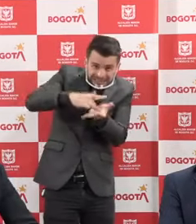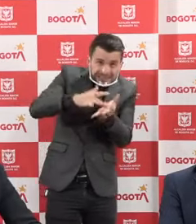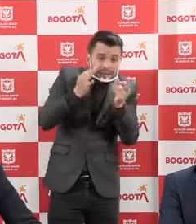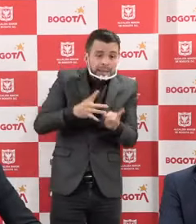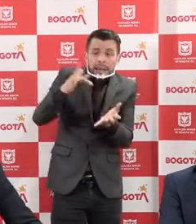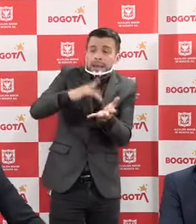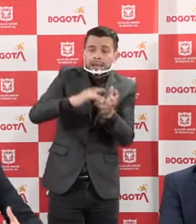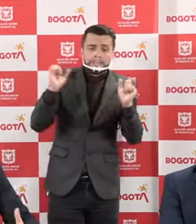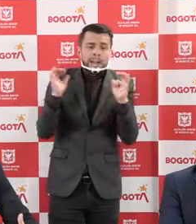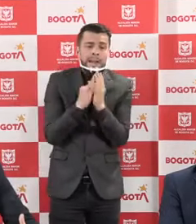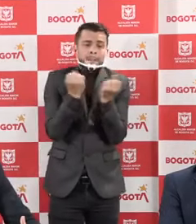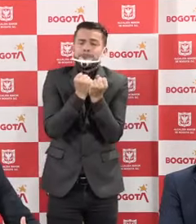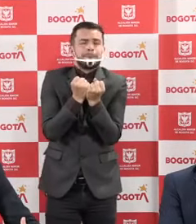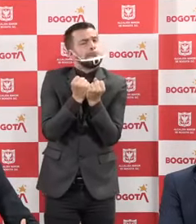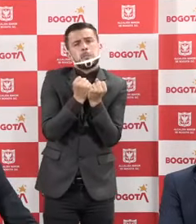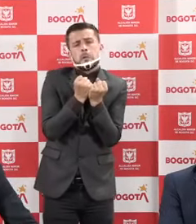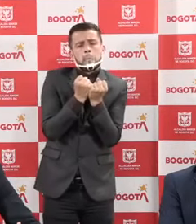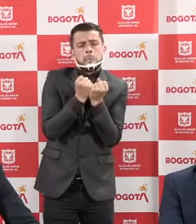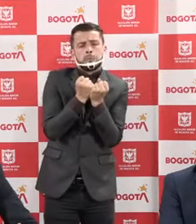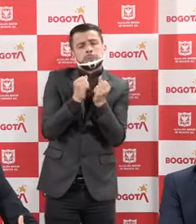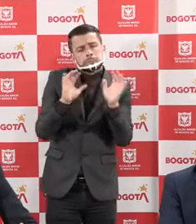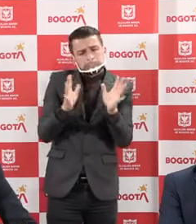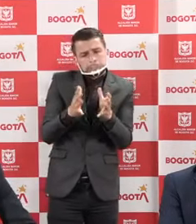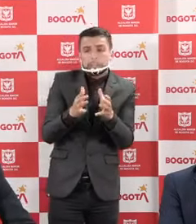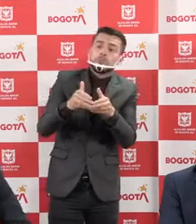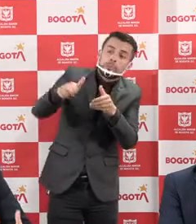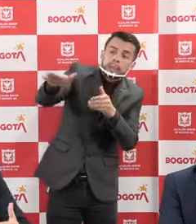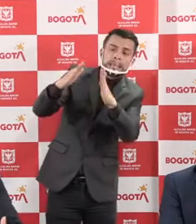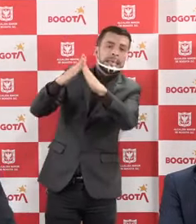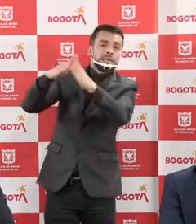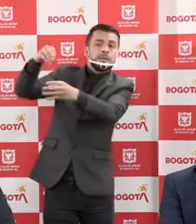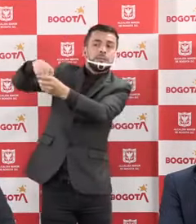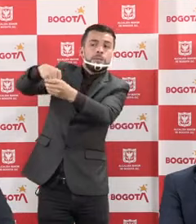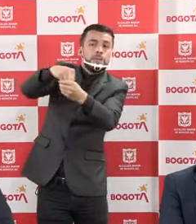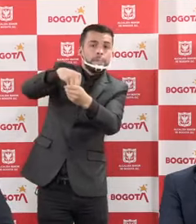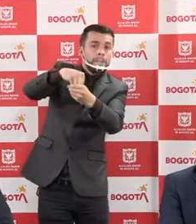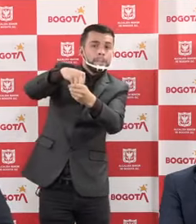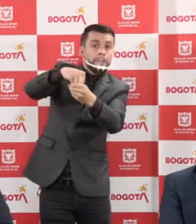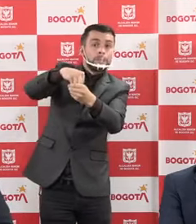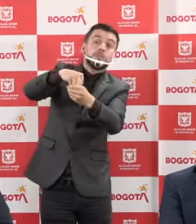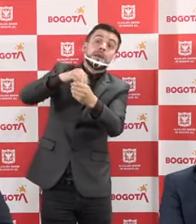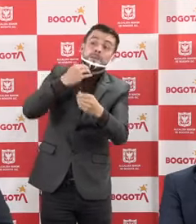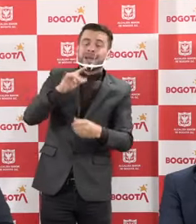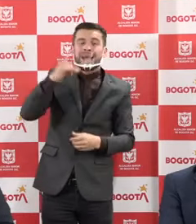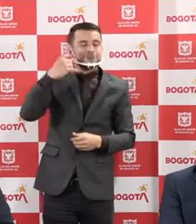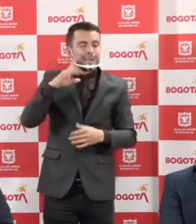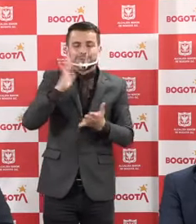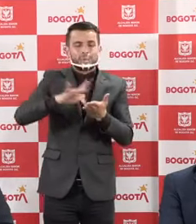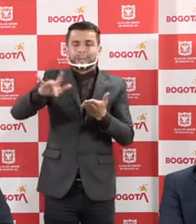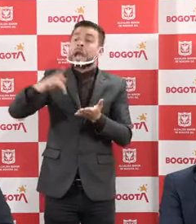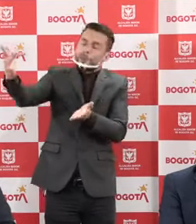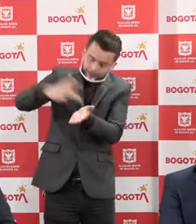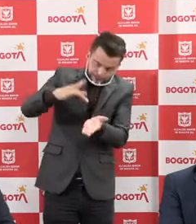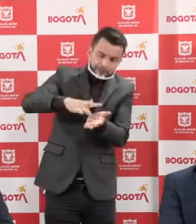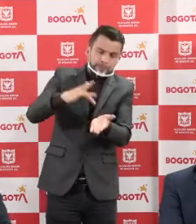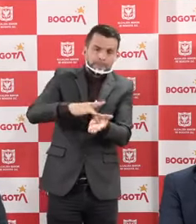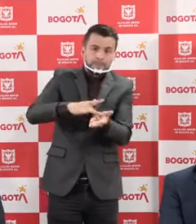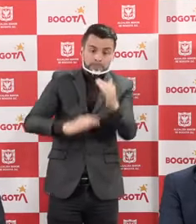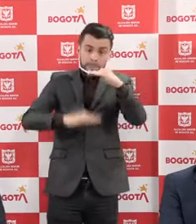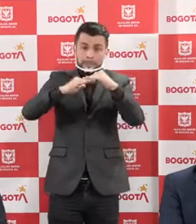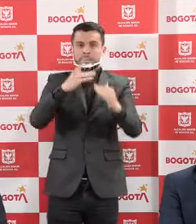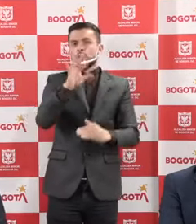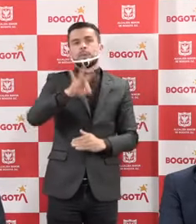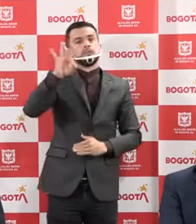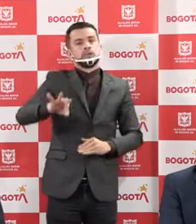asista el menor número de trabajadores en todo caso no más del 50 por ciento de los trabajadores de manera presencial y lo que